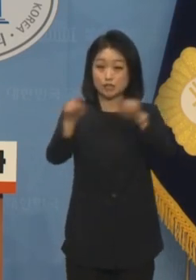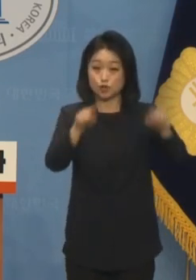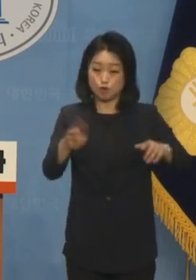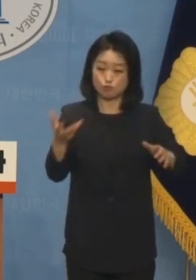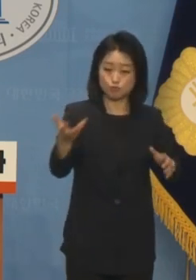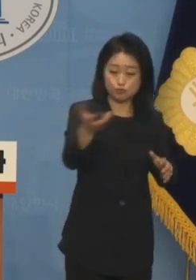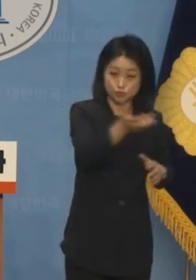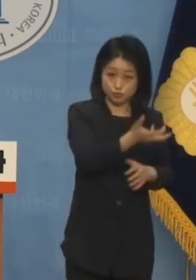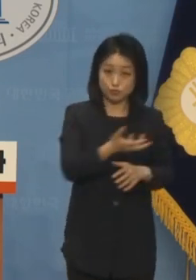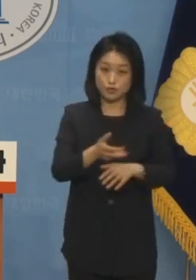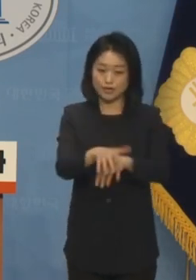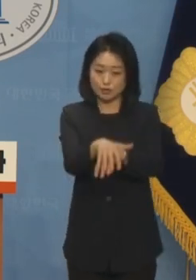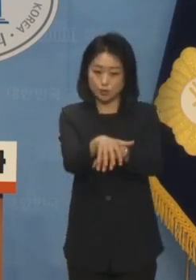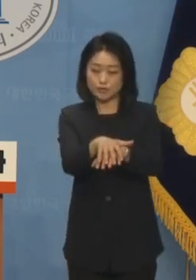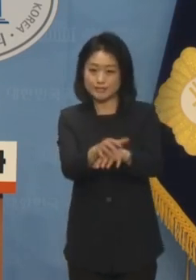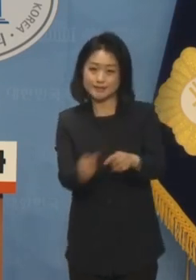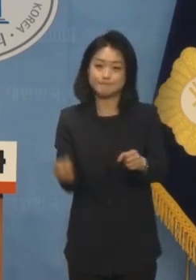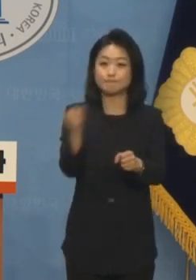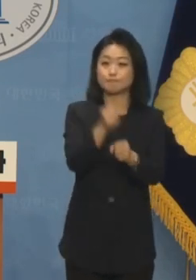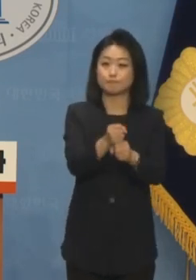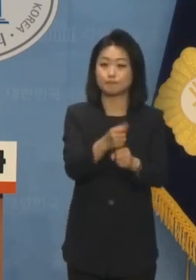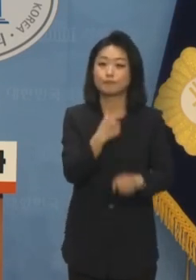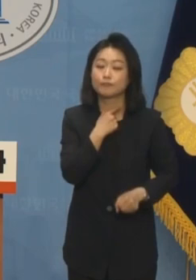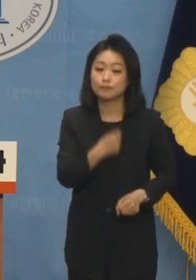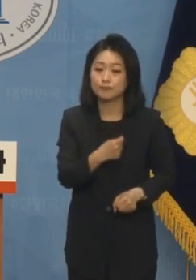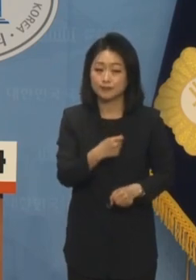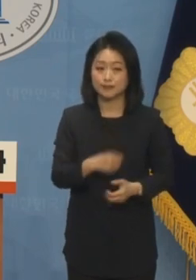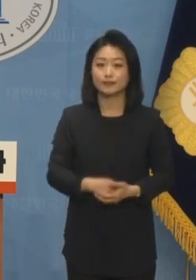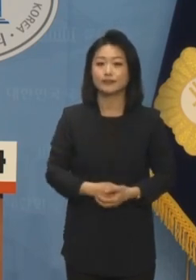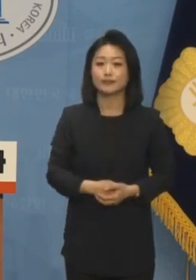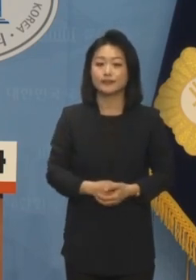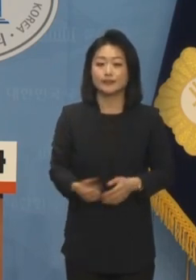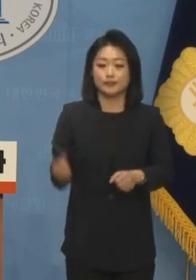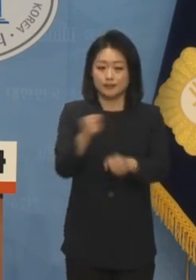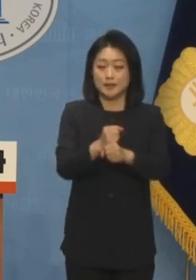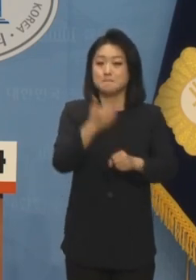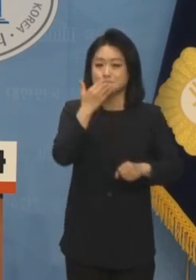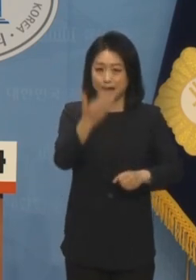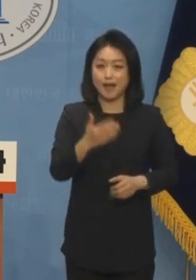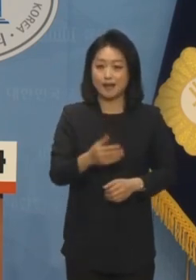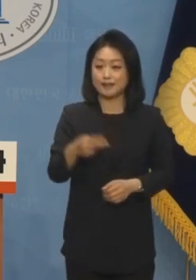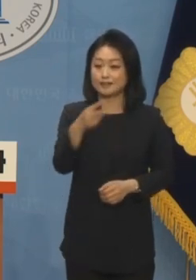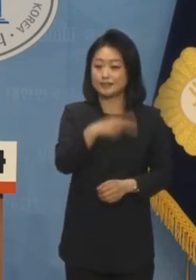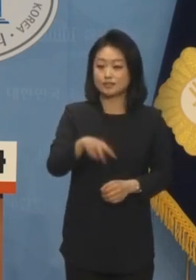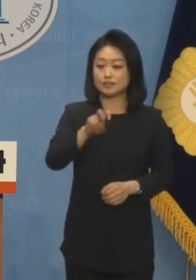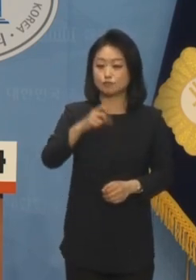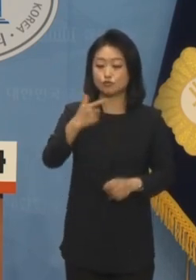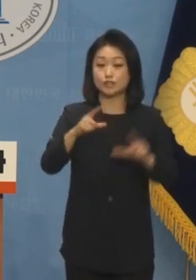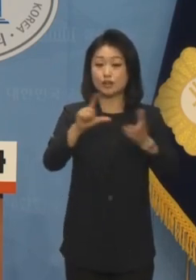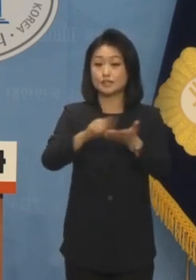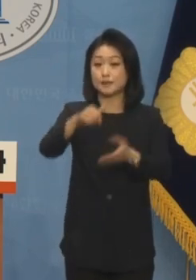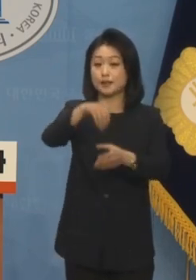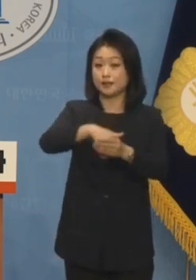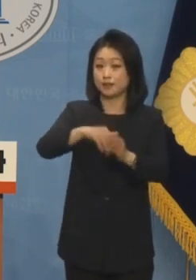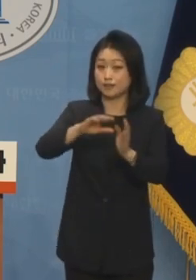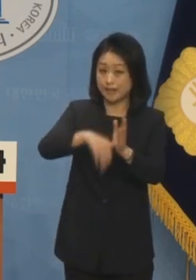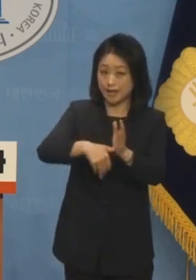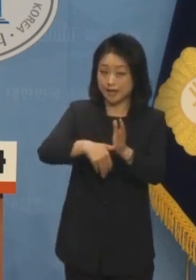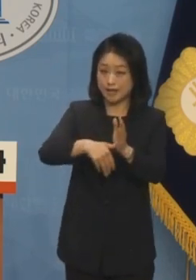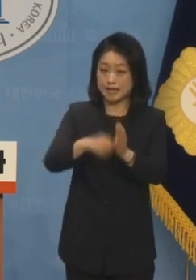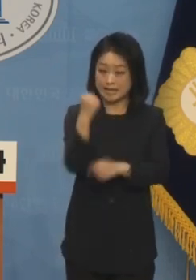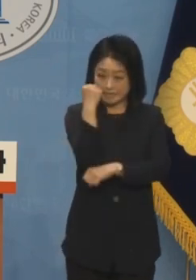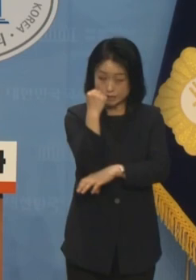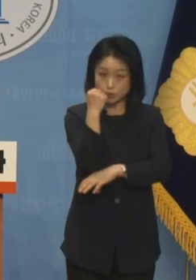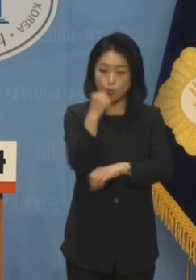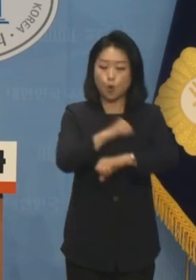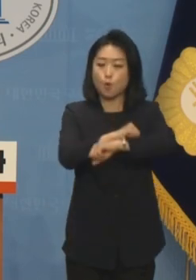당협 조직을 전부 정상화시키겠습니다. 정상화하겠습니다. 2026년 지방선거에